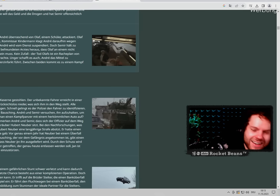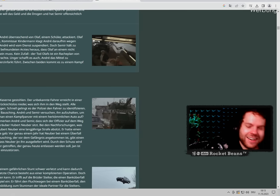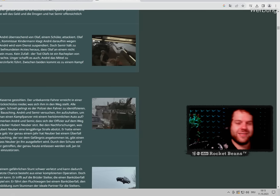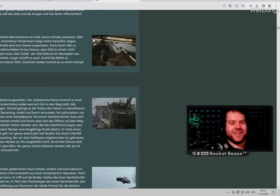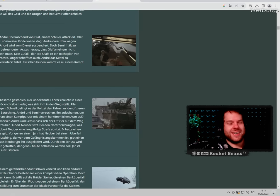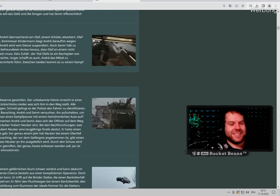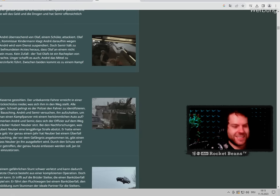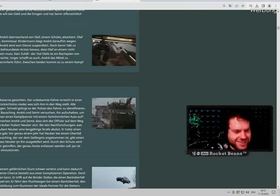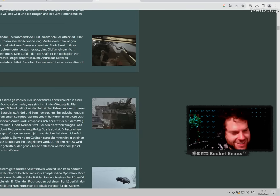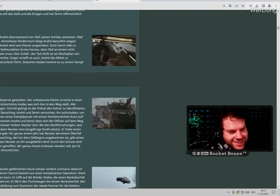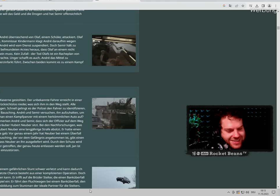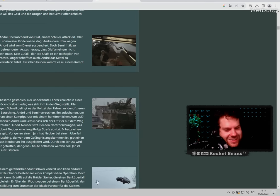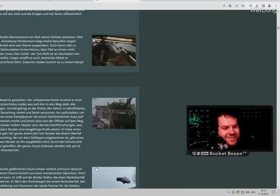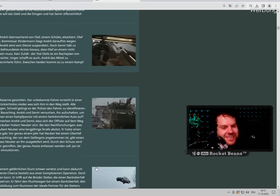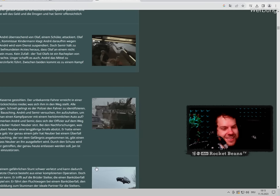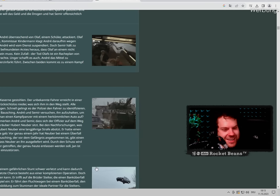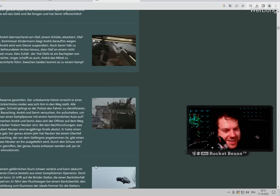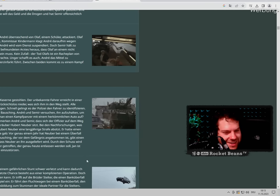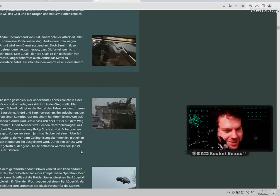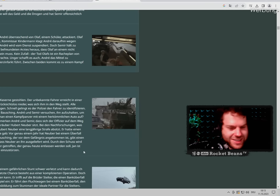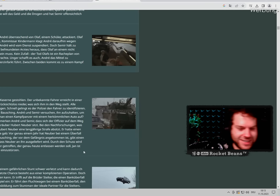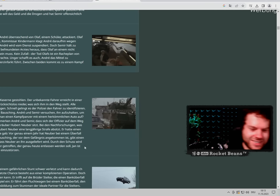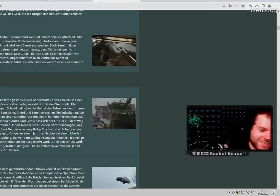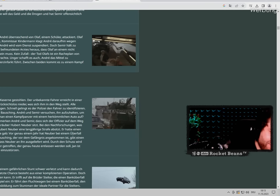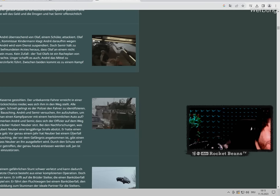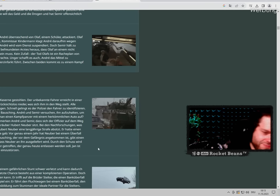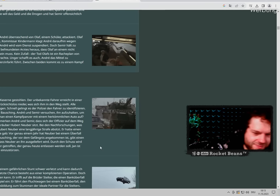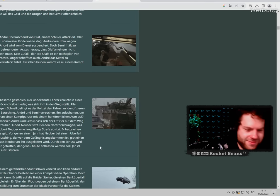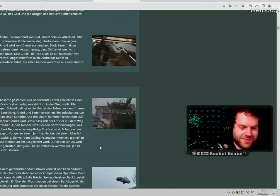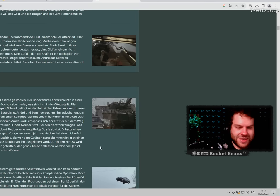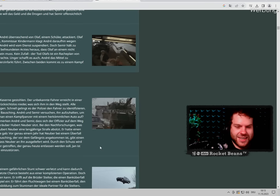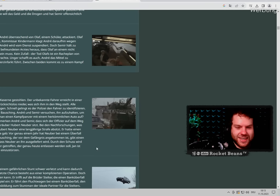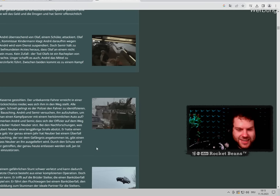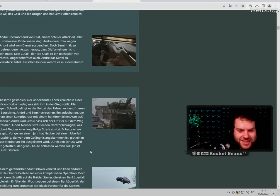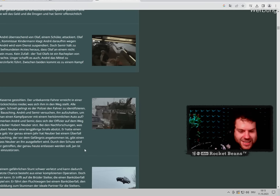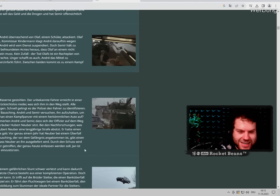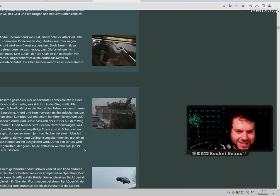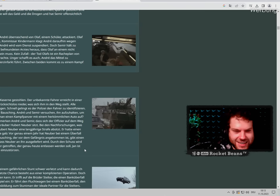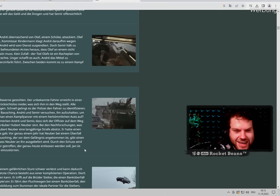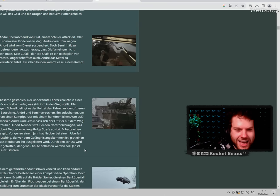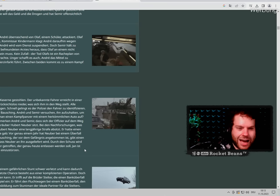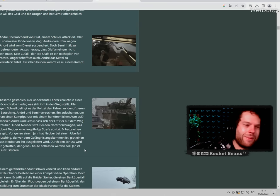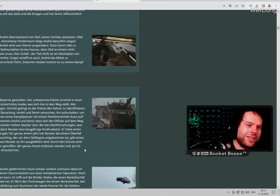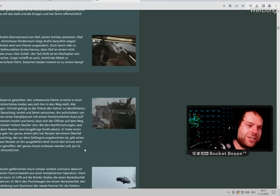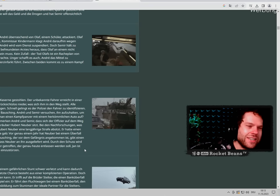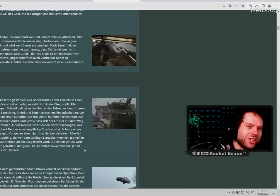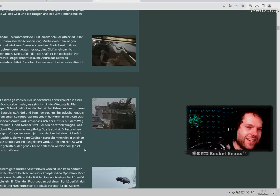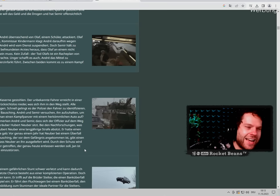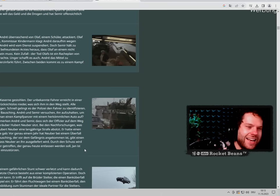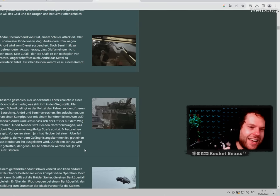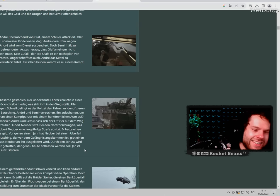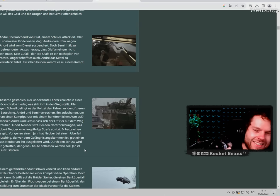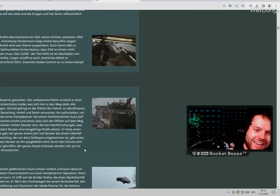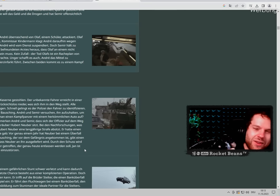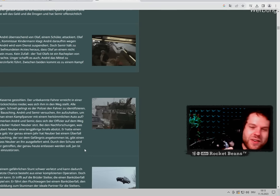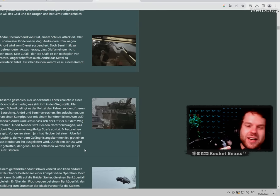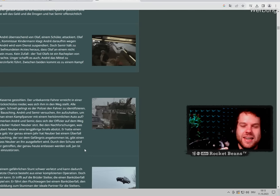Ah, fantastisch. Ah, großartig. Nicht schlecht, aber ist schon geil eigentlich. Einfach